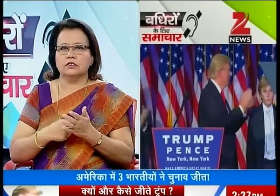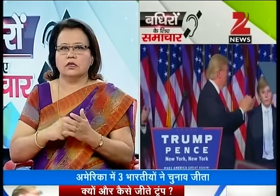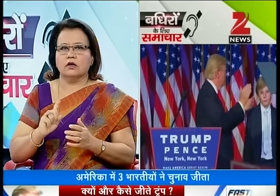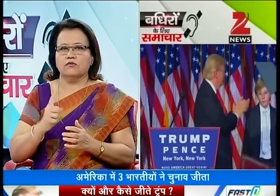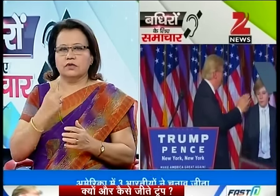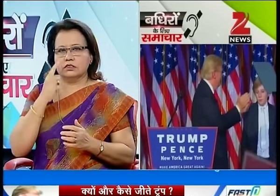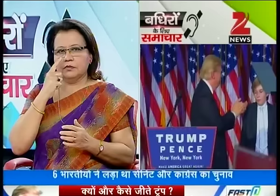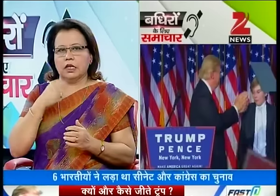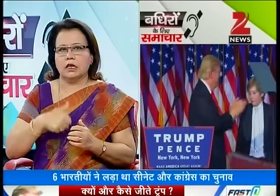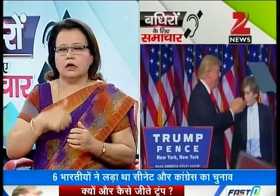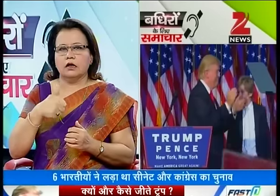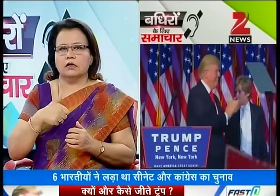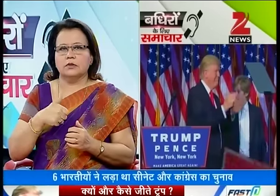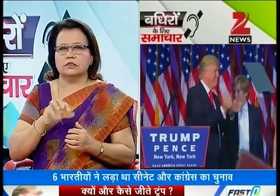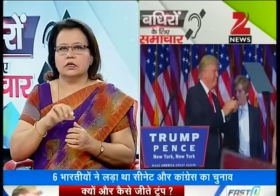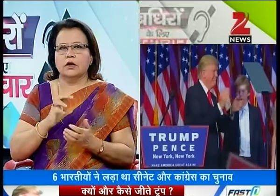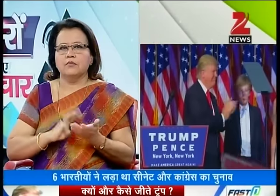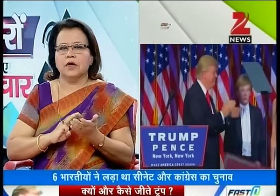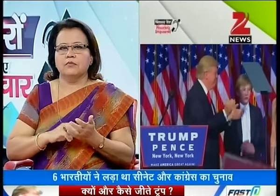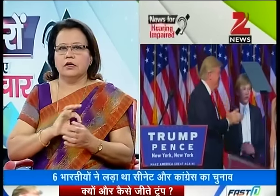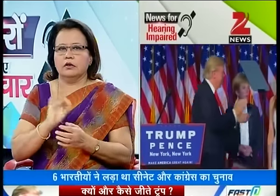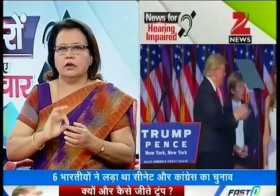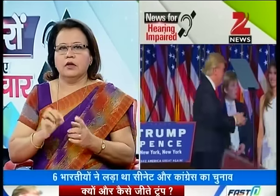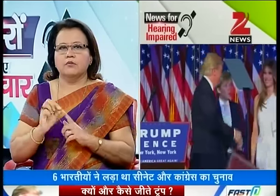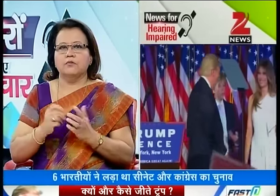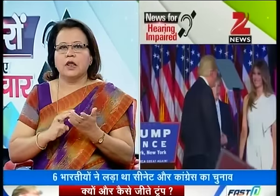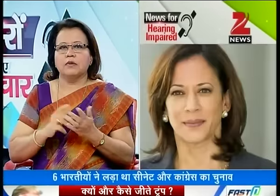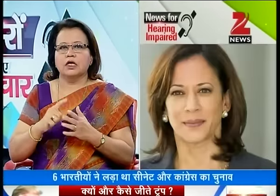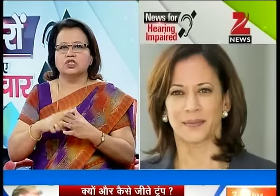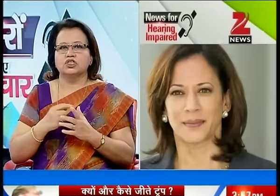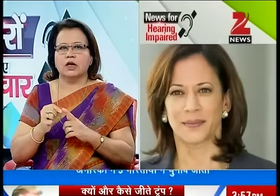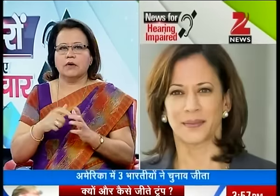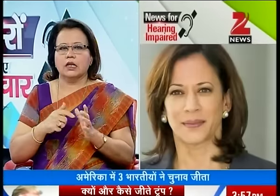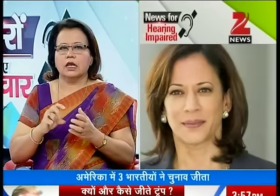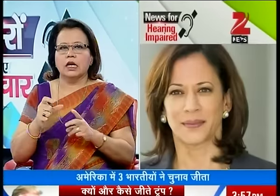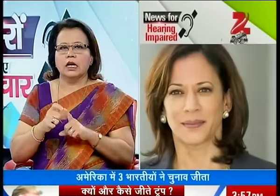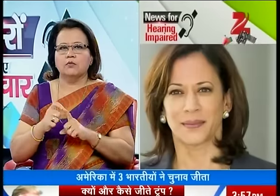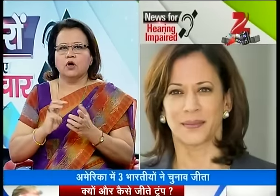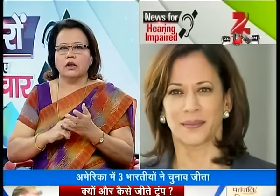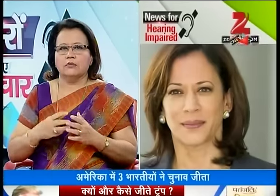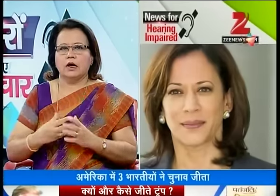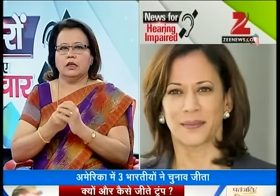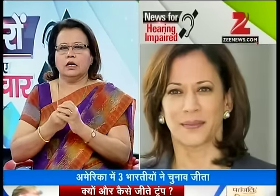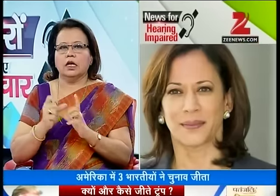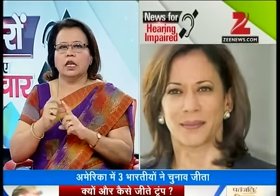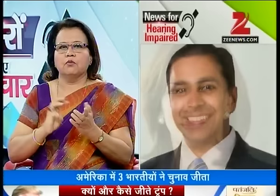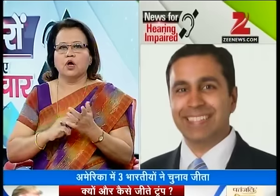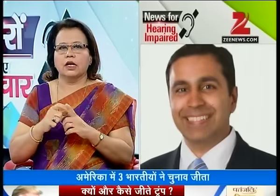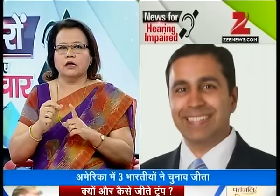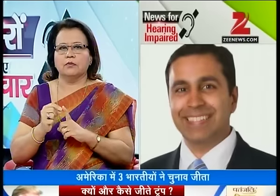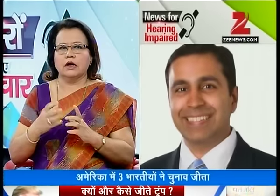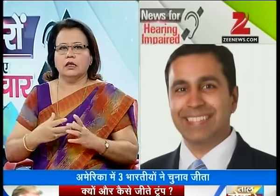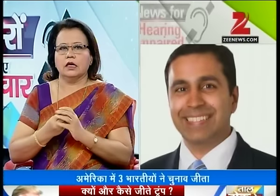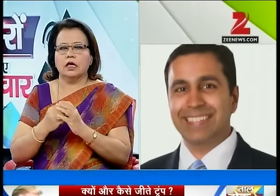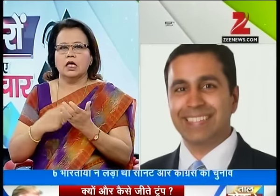की पहली भारतीय अमेरिकन महिला सदस्य बनी हैं। प्रमिला जयपाल भी डेमोक्रेटिक पार्टी की हैं।